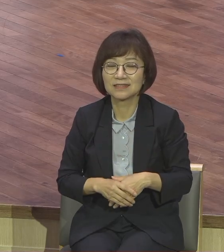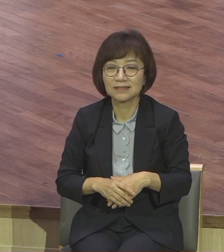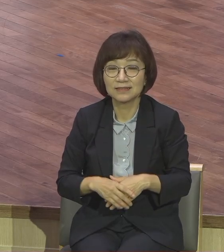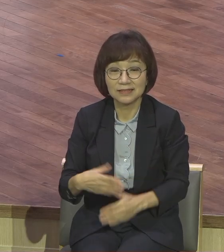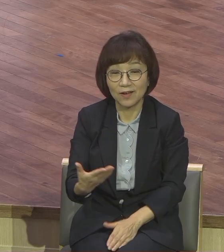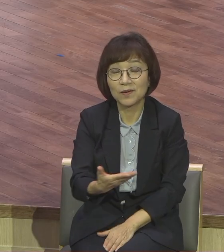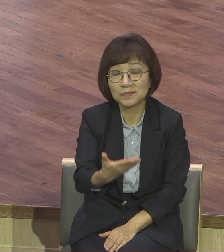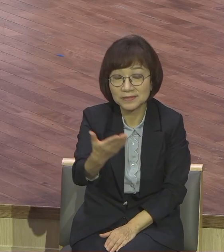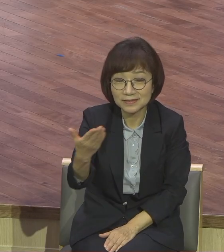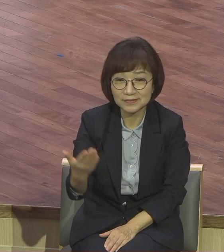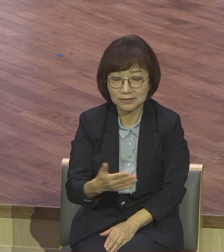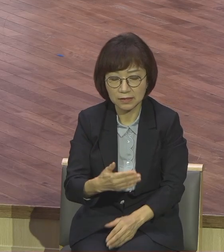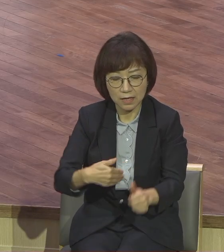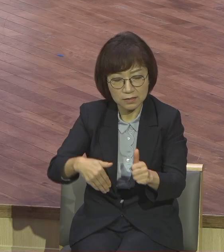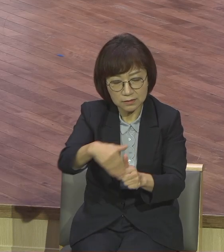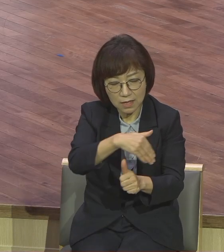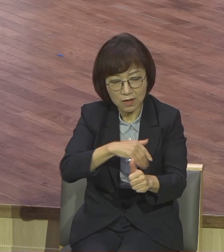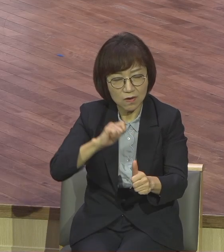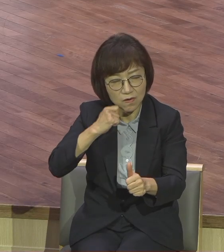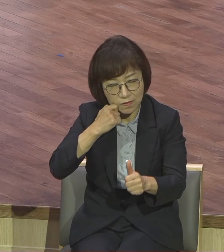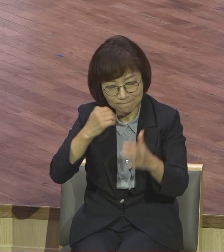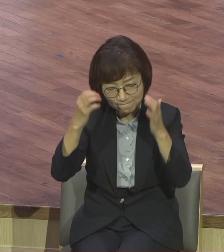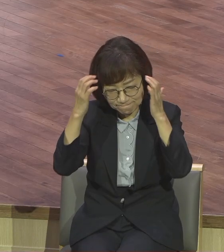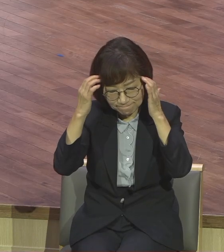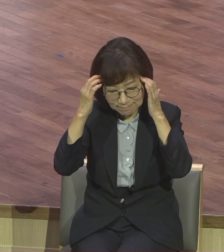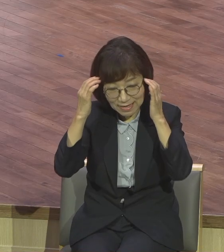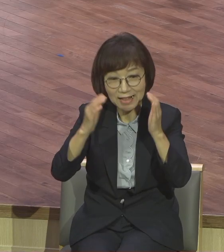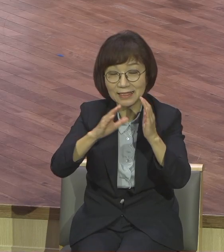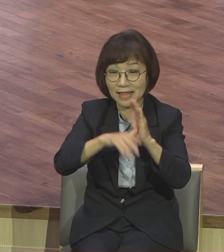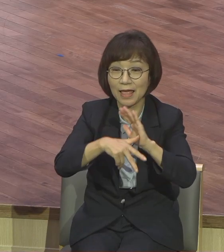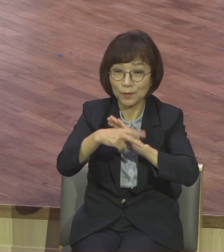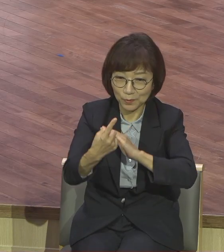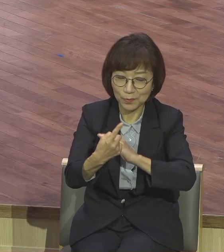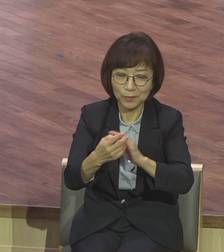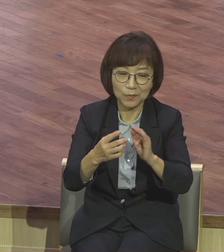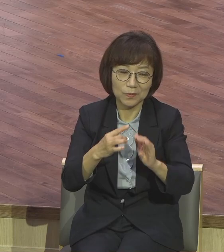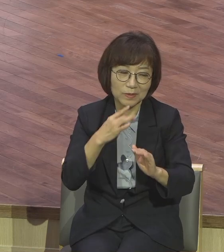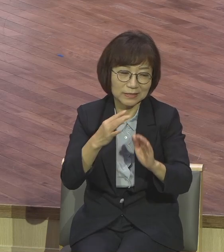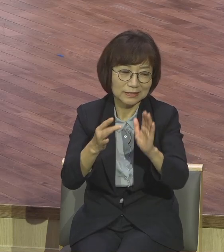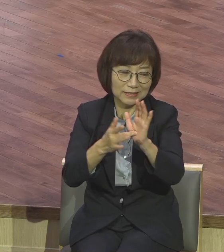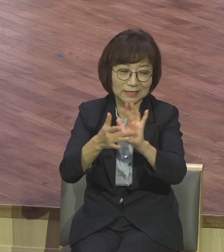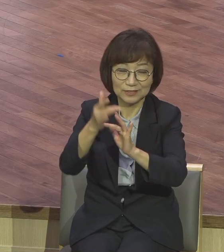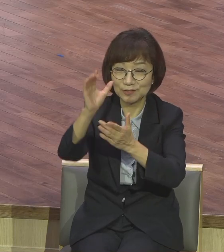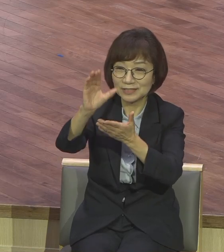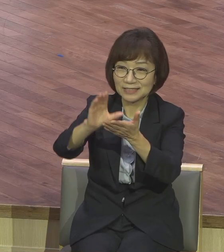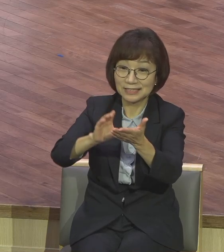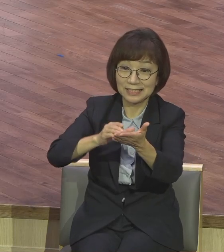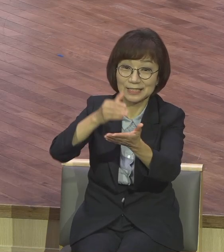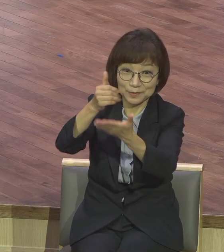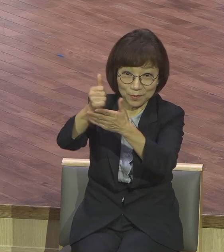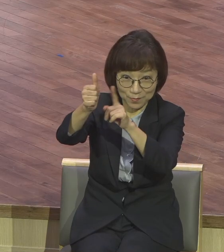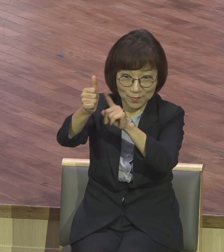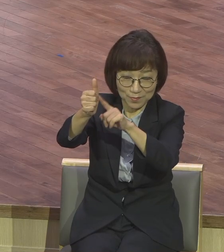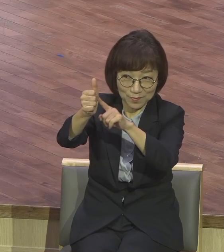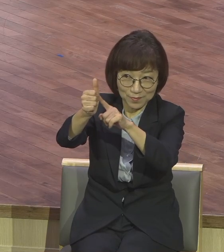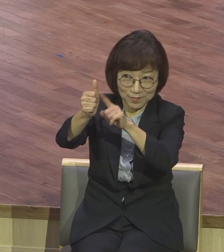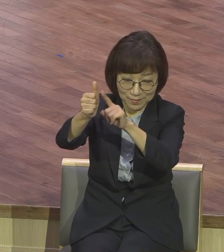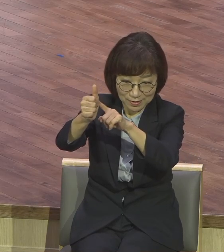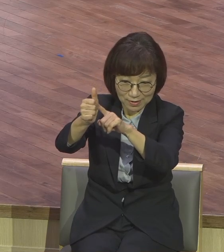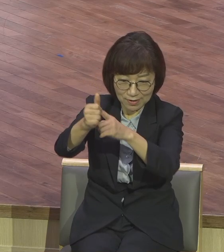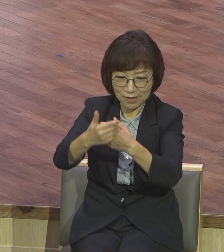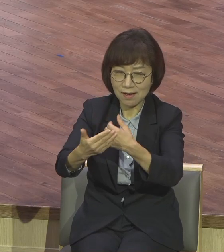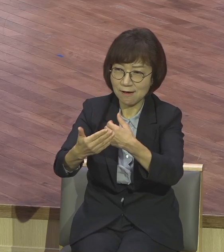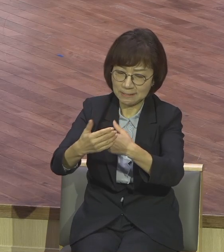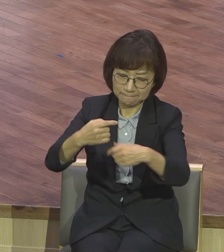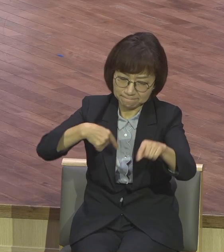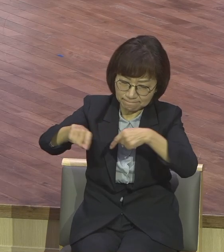영계 모든 성도들 어떤 상황 속에서도 오직 예수 그리스도가 주관하는